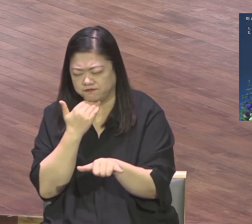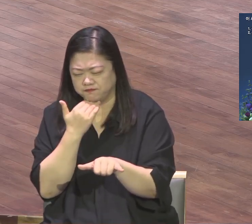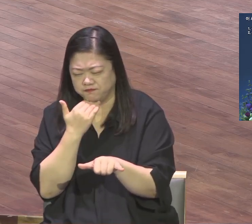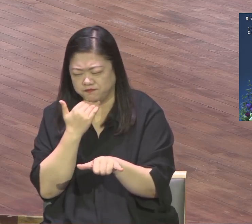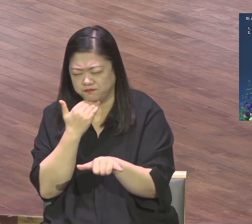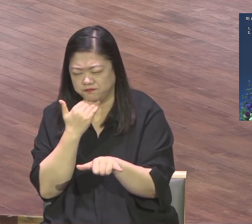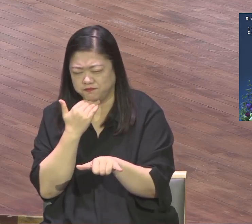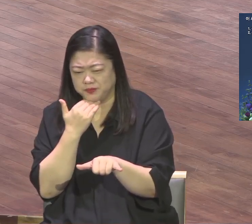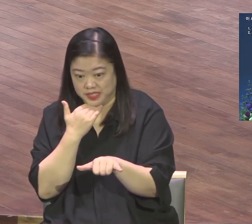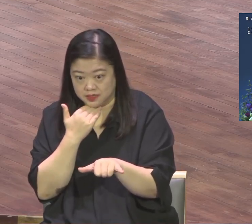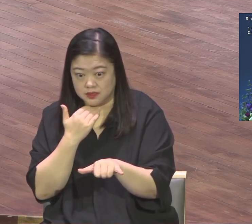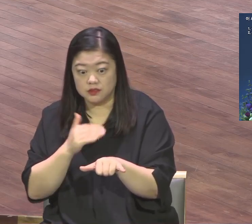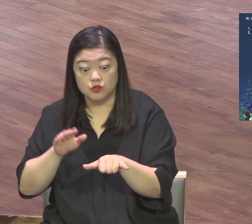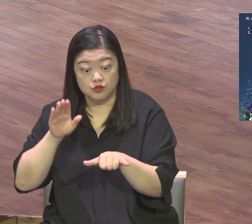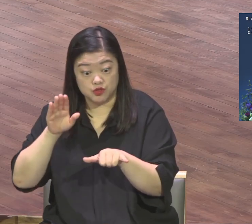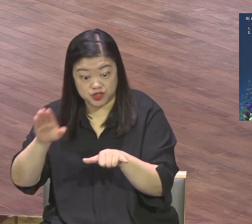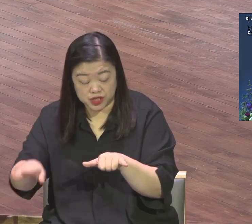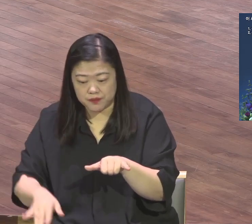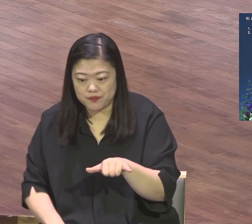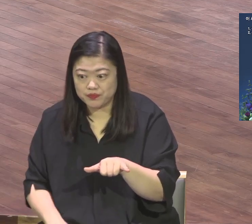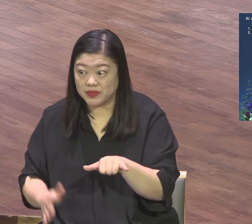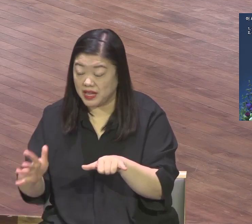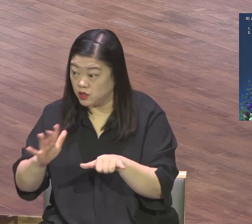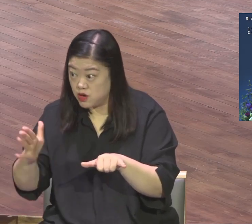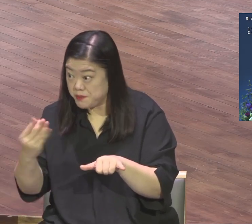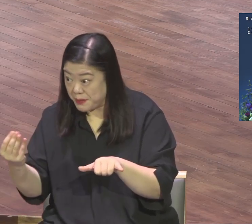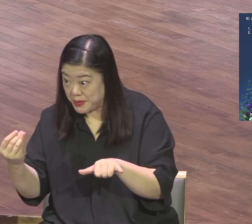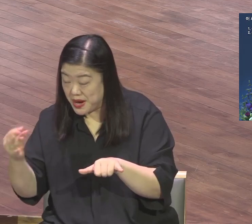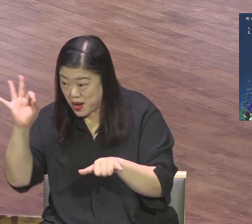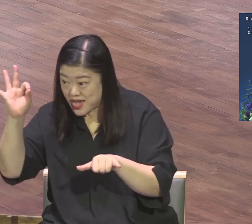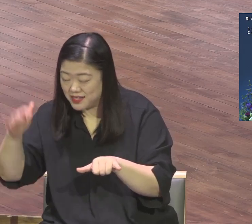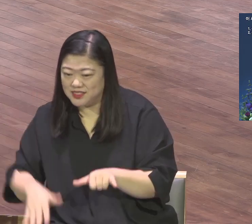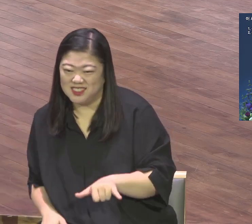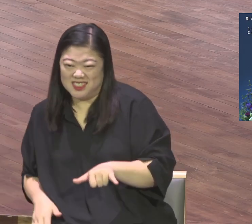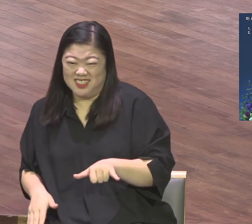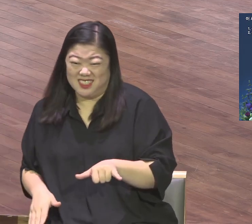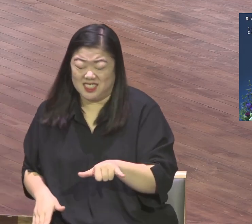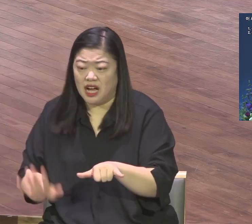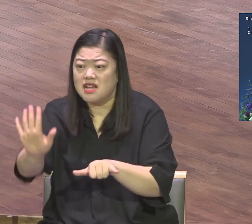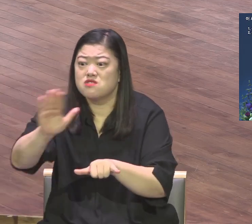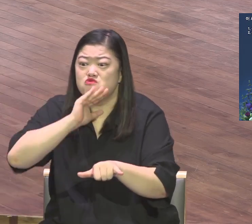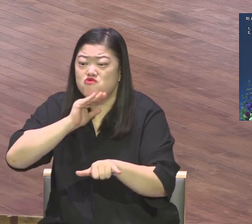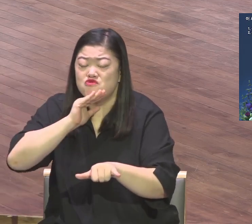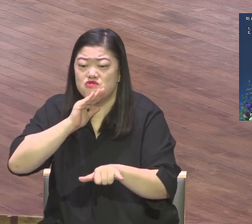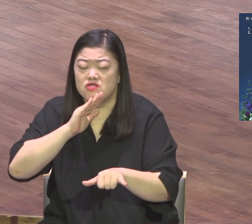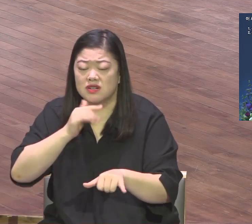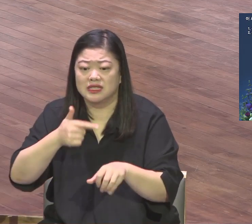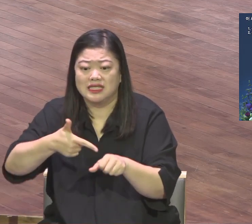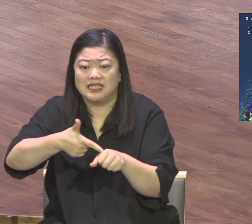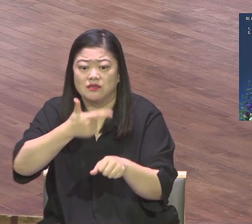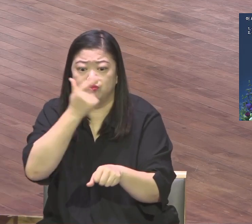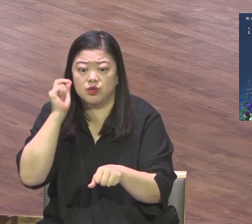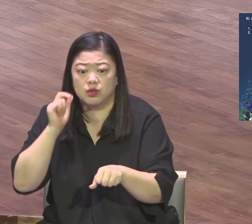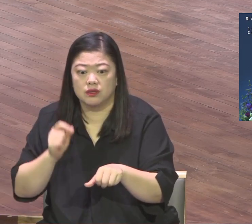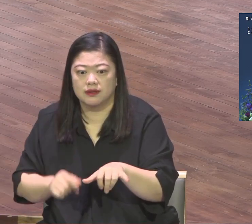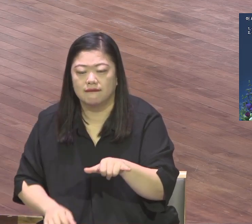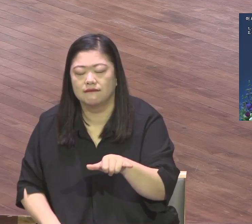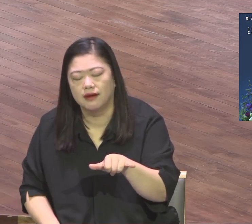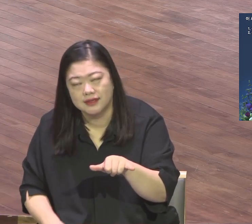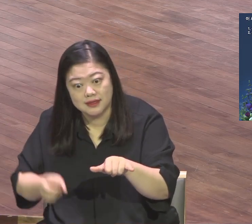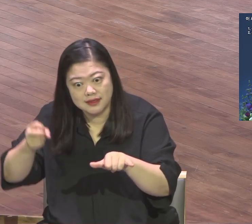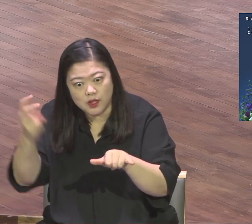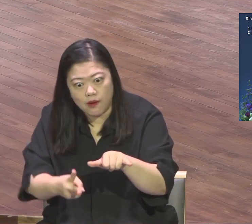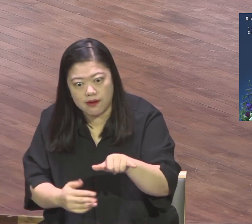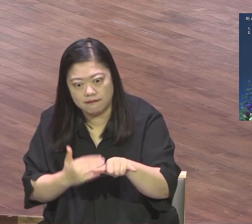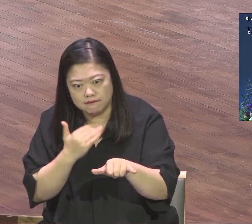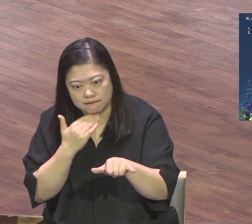인천에. 그런데 하나님의 은혜가 말이에요. 어떻게 된 바인지 하나도 피곤치 않고 도리어 더 힘이